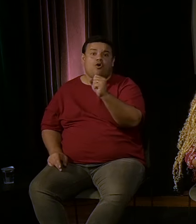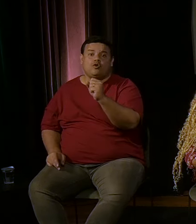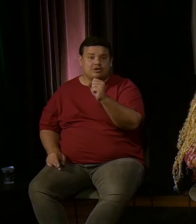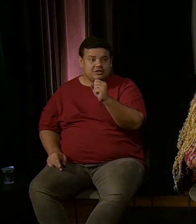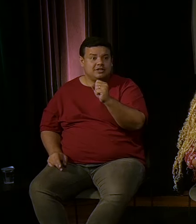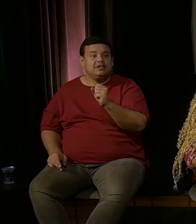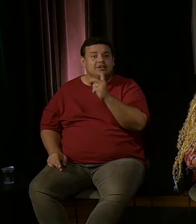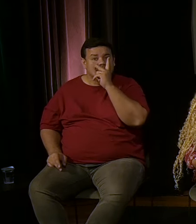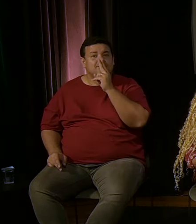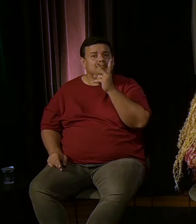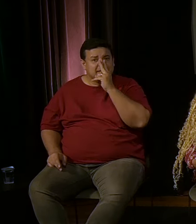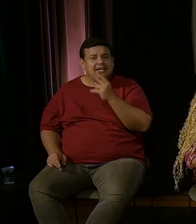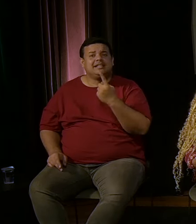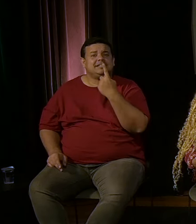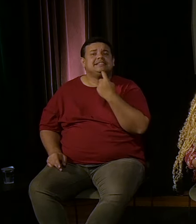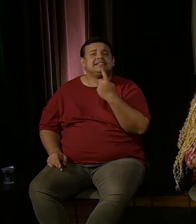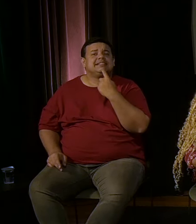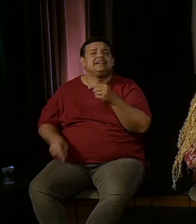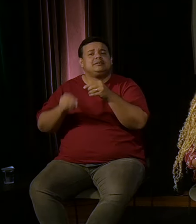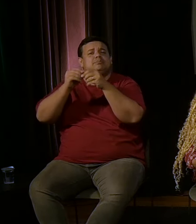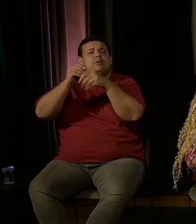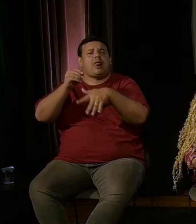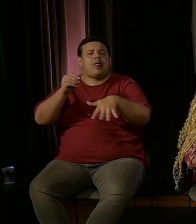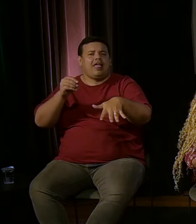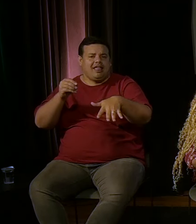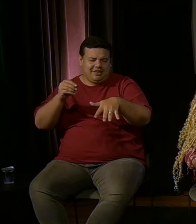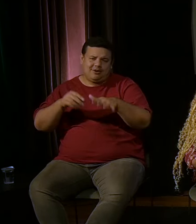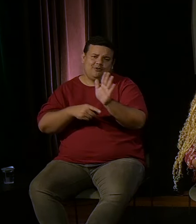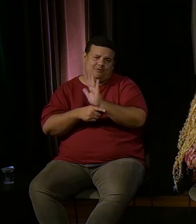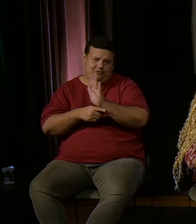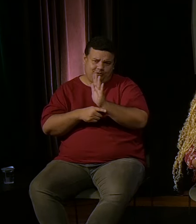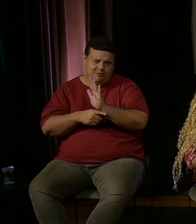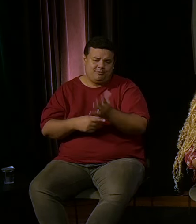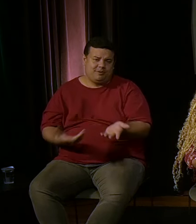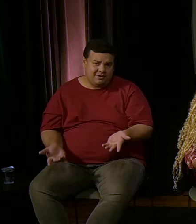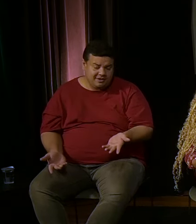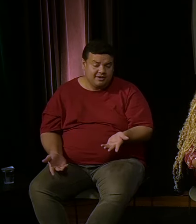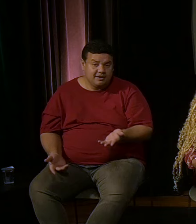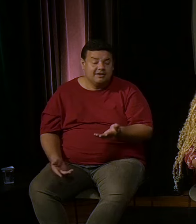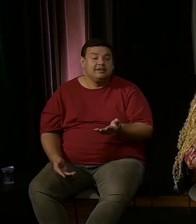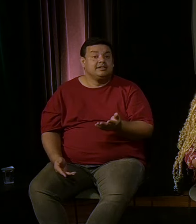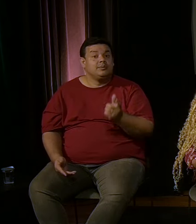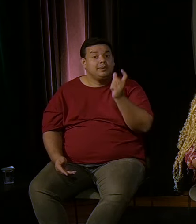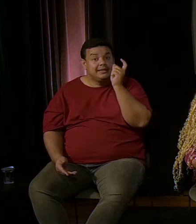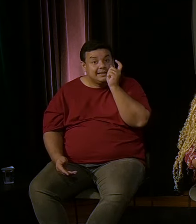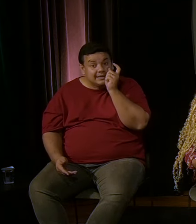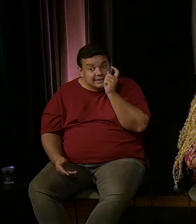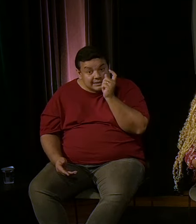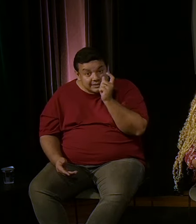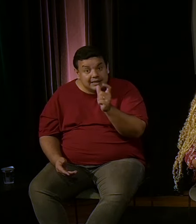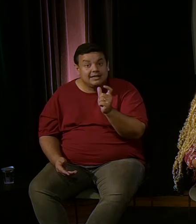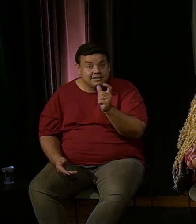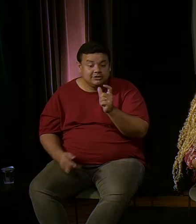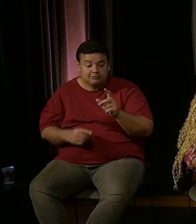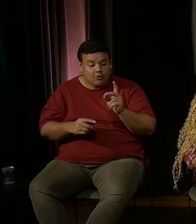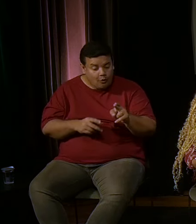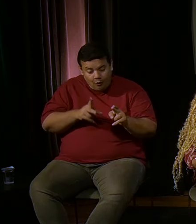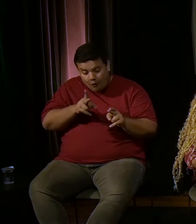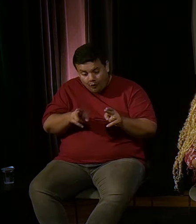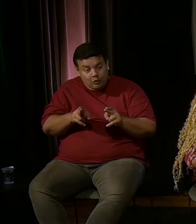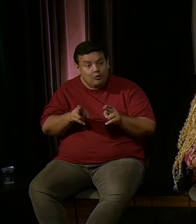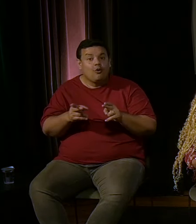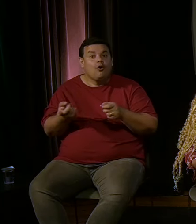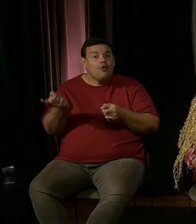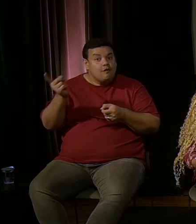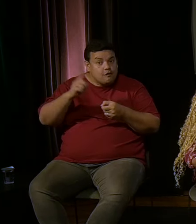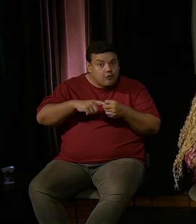de sangue, vamos falar assim, do filme. E seria muito interessante a gente ter esse fragmento recuperado do ponto